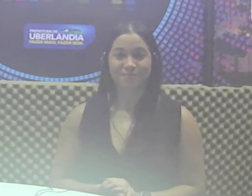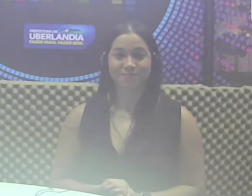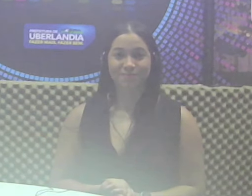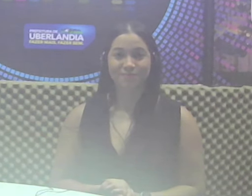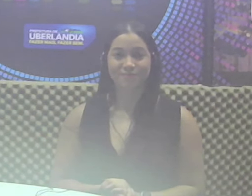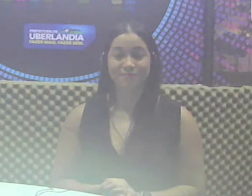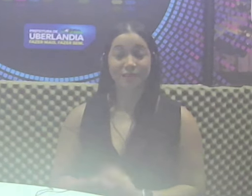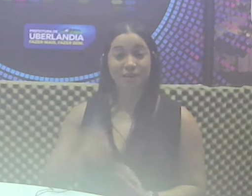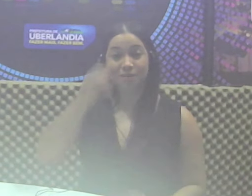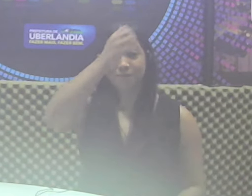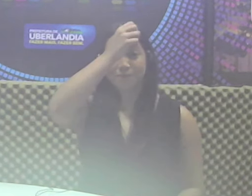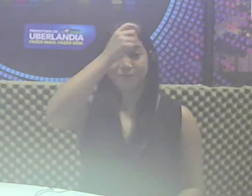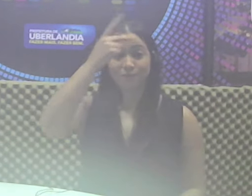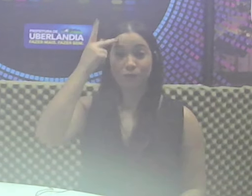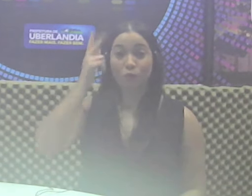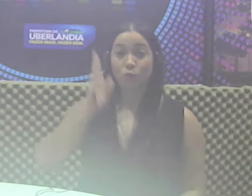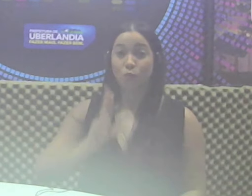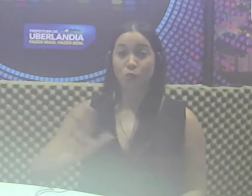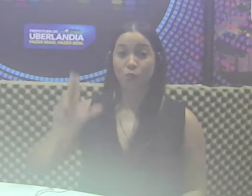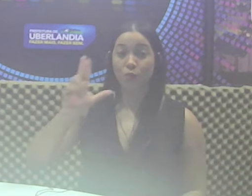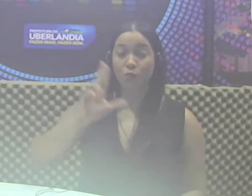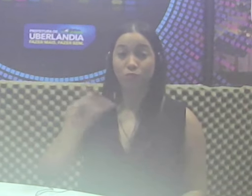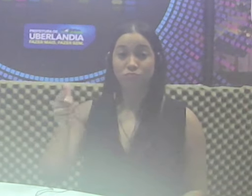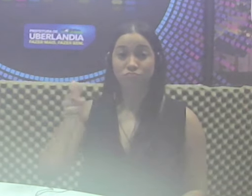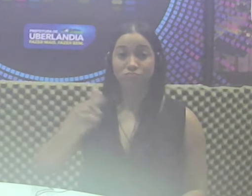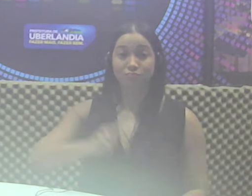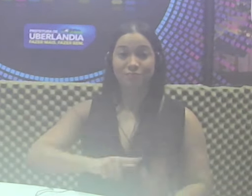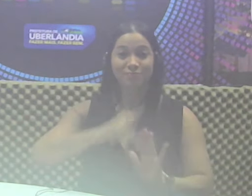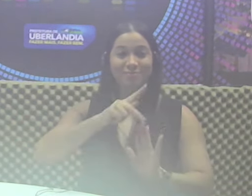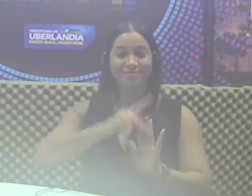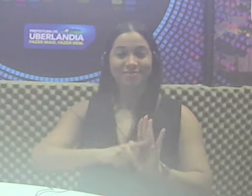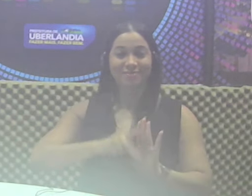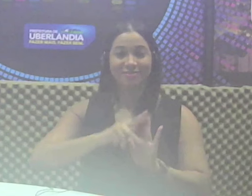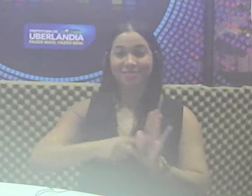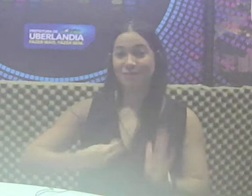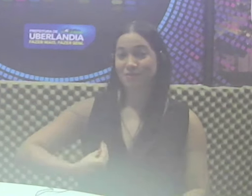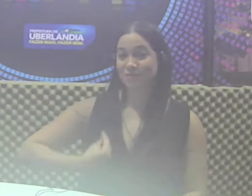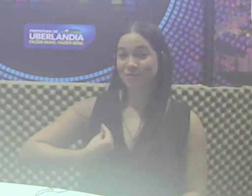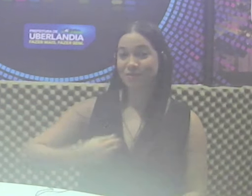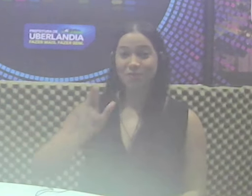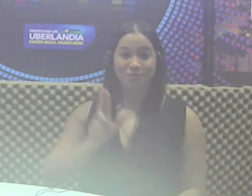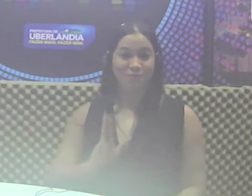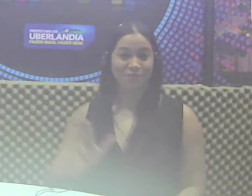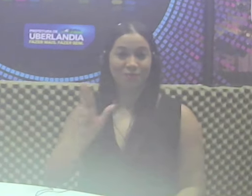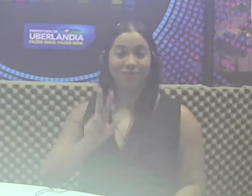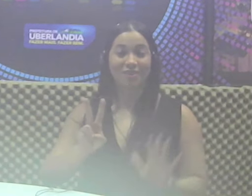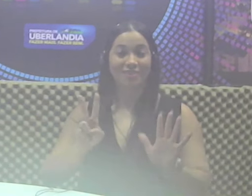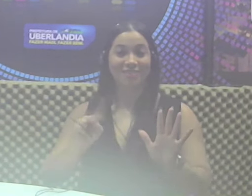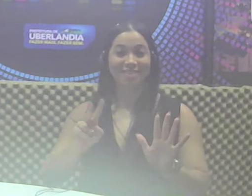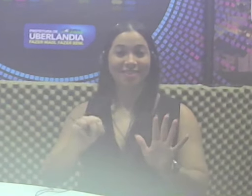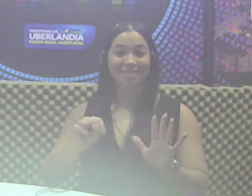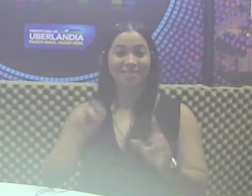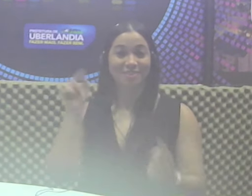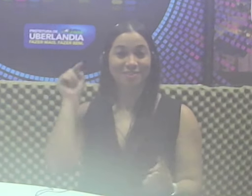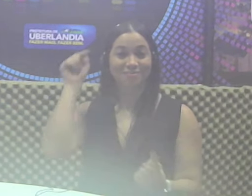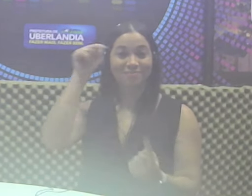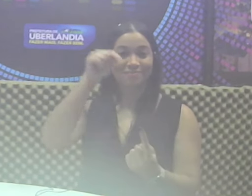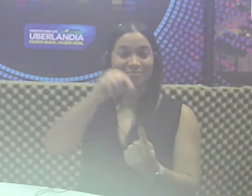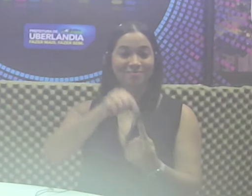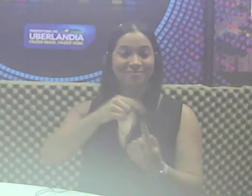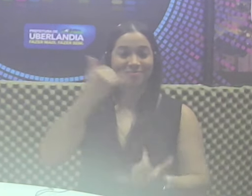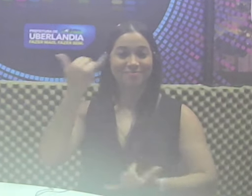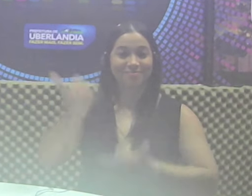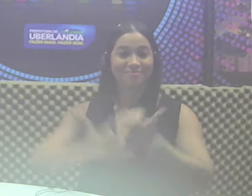A Prefeitura de Uberlândia vai retornar o programa Uberlândia Viva neste fim de semana. E o destino dos eventos de